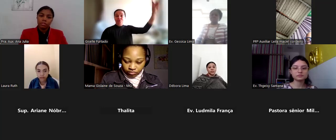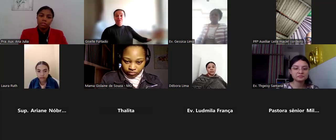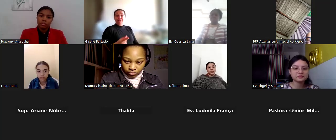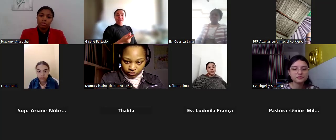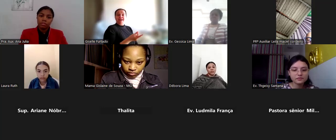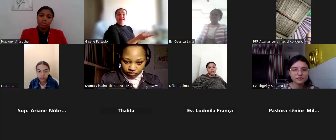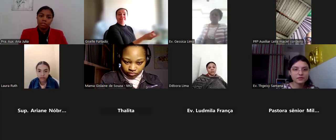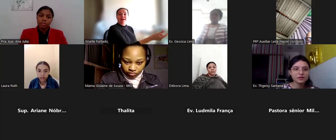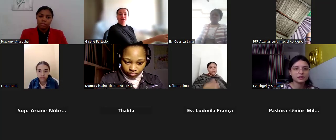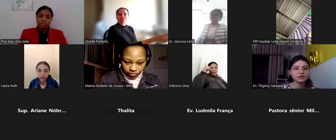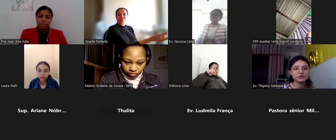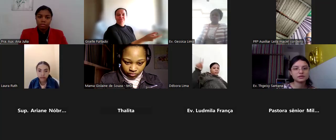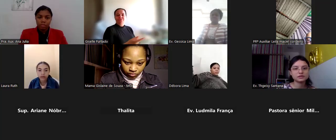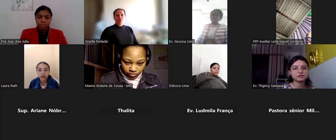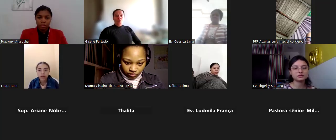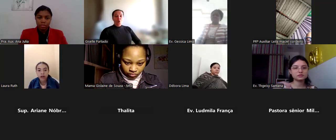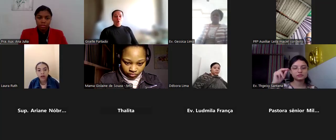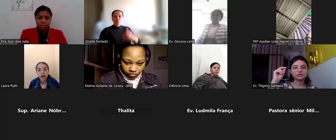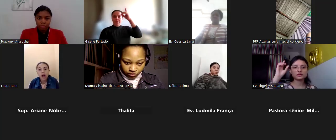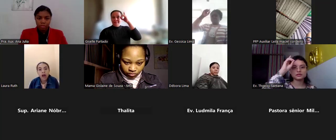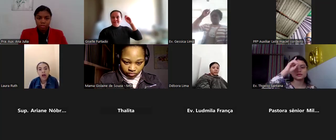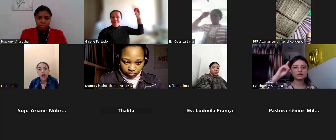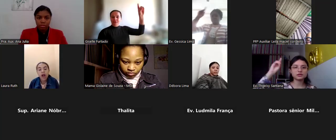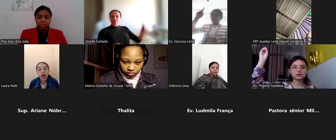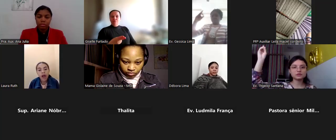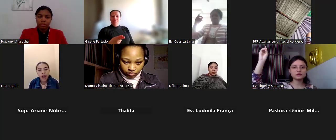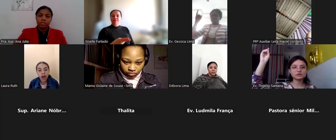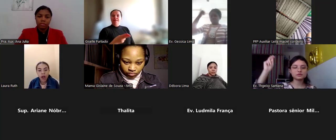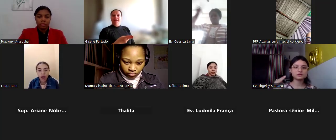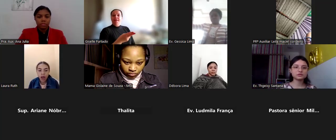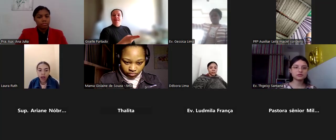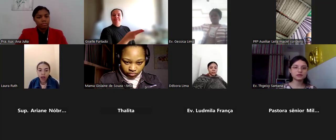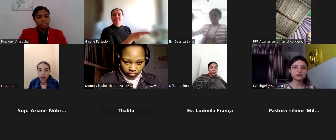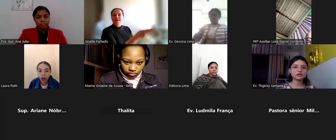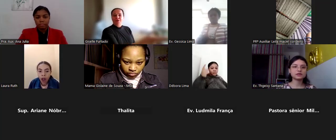Deus eterno ou Deus eterno.